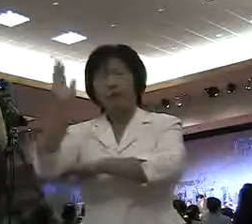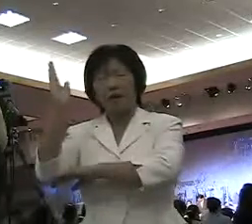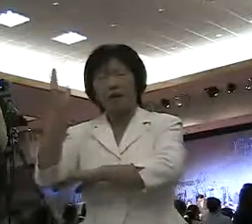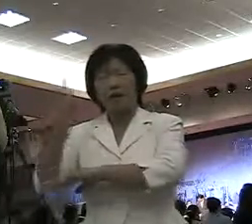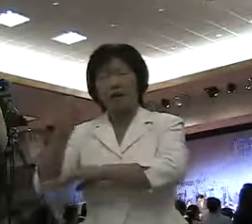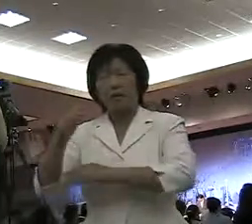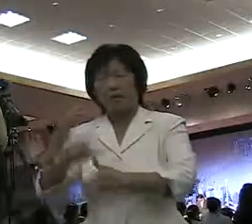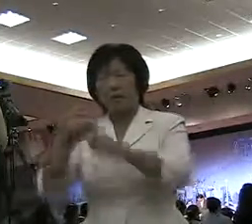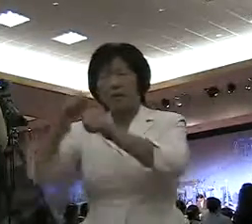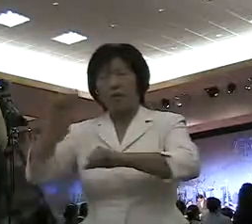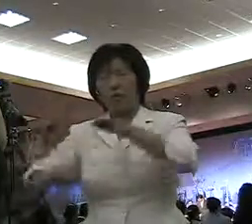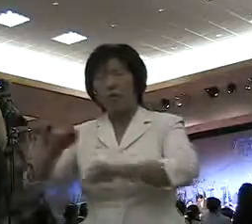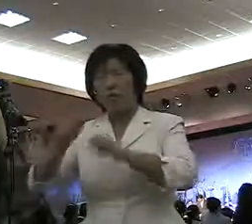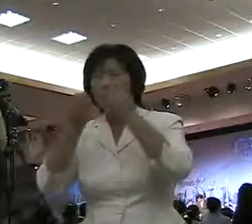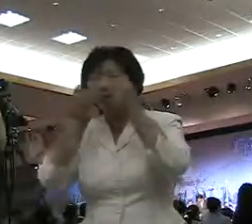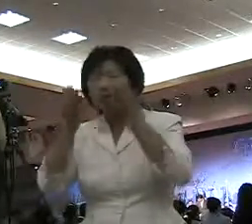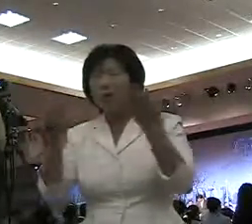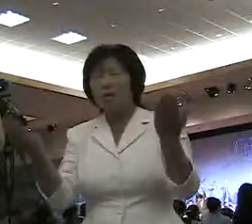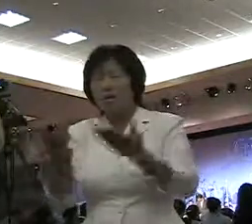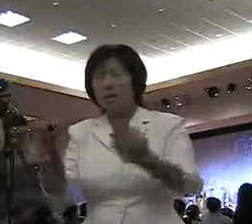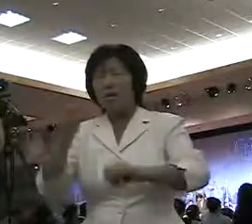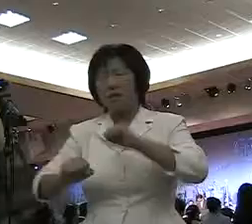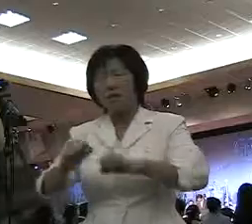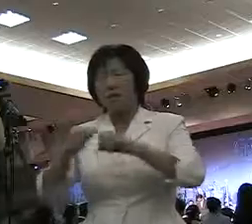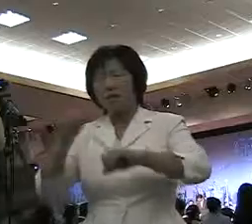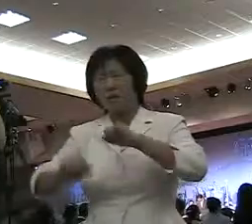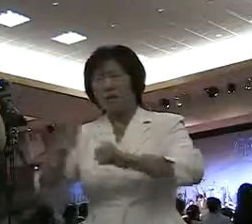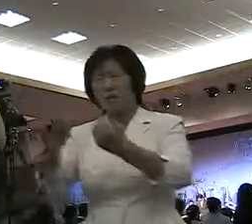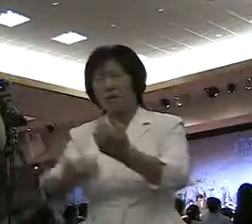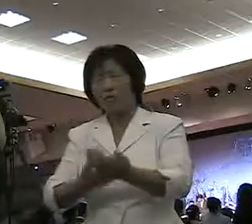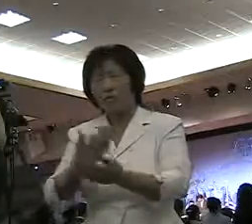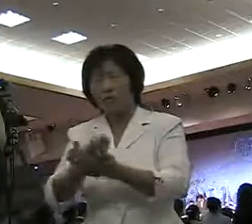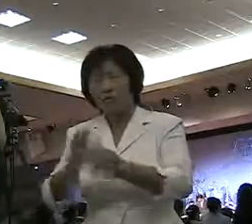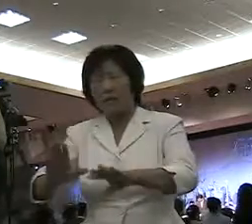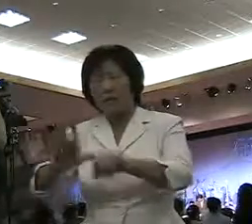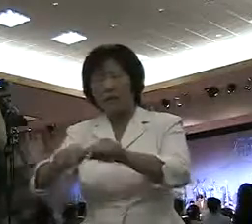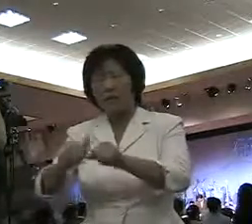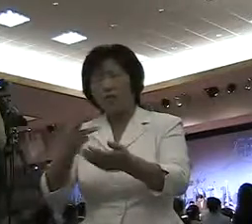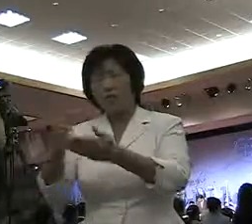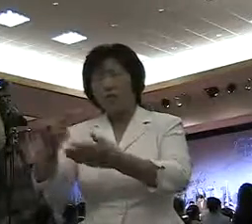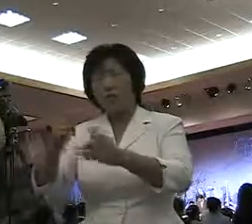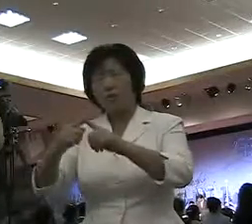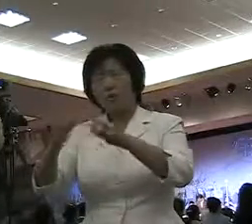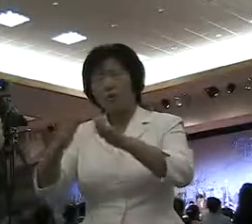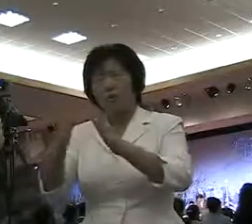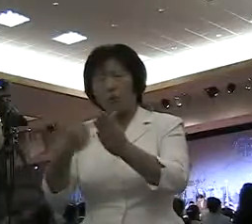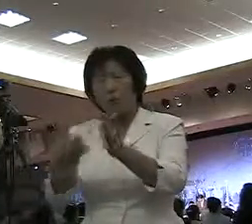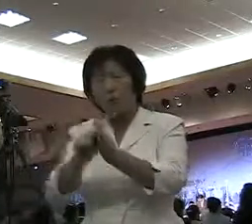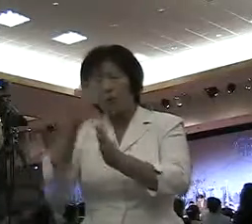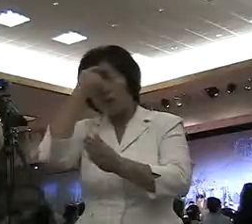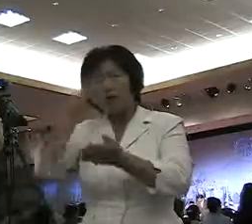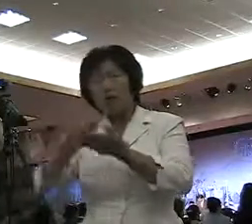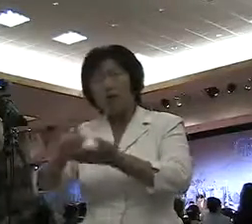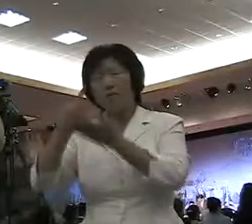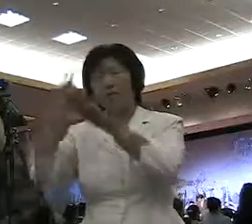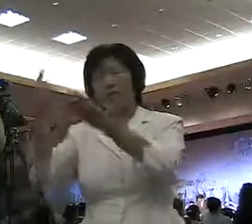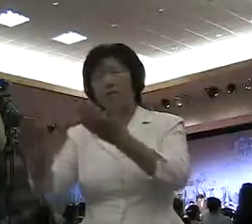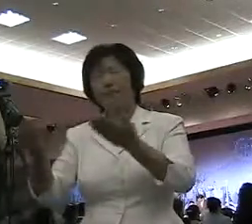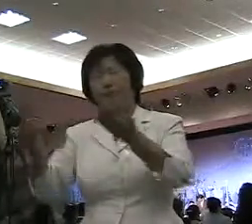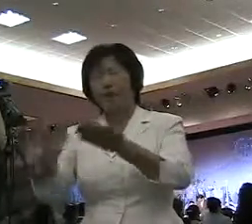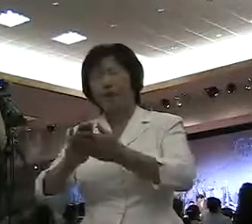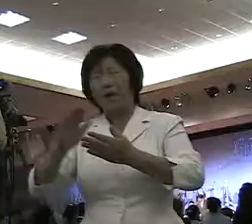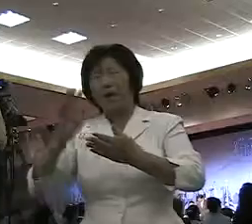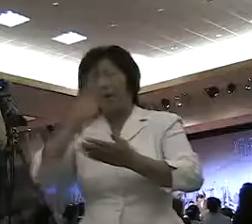세일을 행하시는 주의 역사를 보는 시간 되게 하여 주시옵소서. 주여, 이 시간 주님의 교회를 위하여 기도합니다. 모든